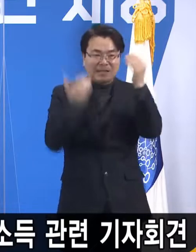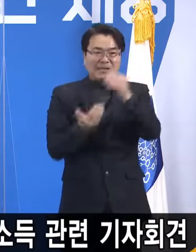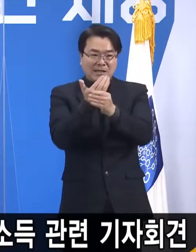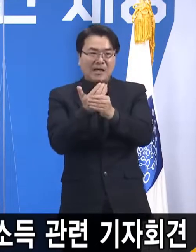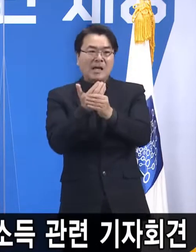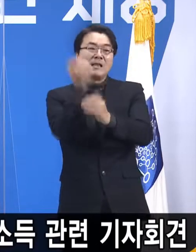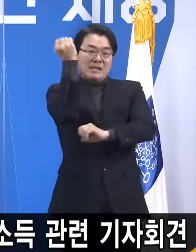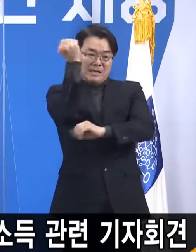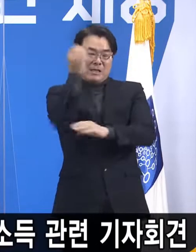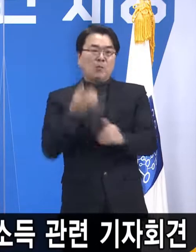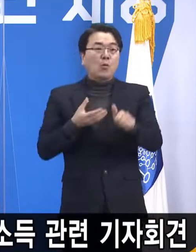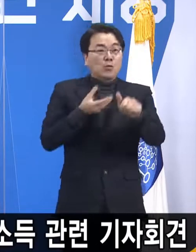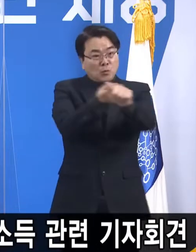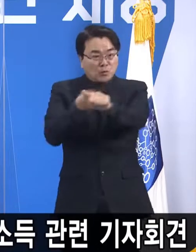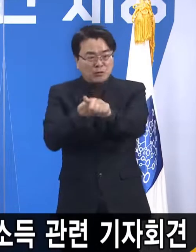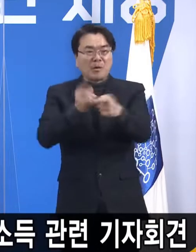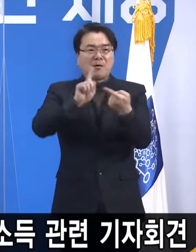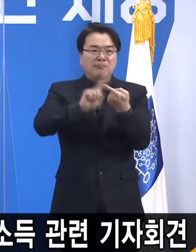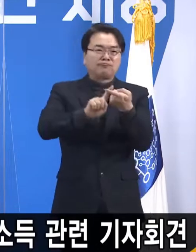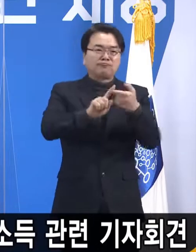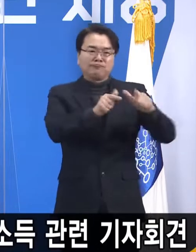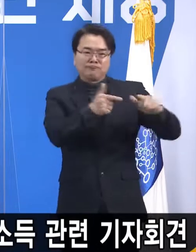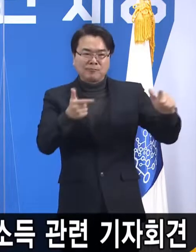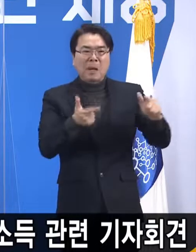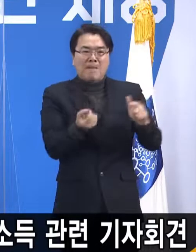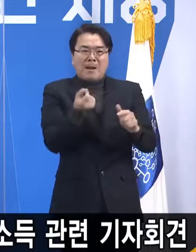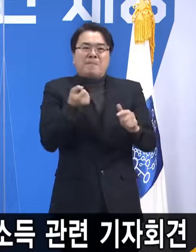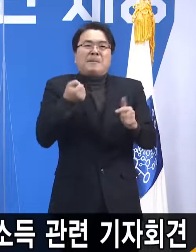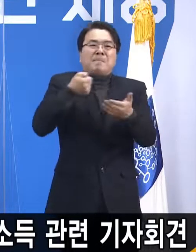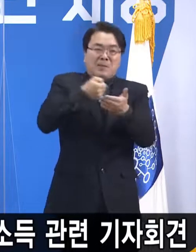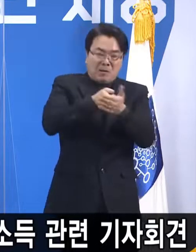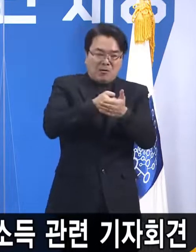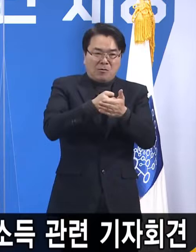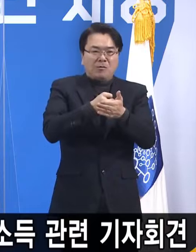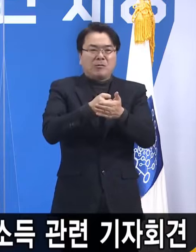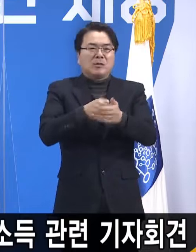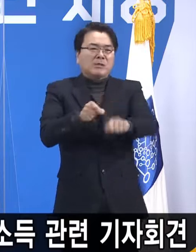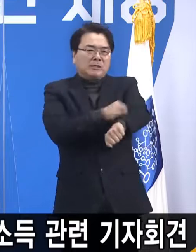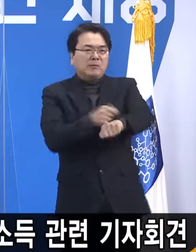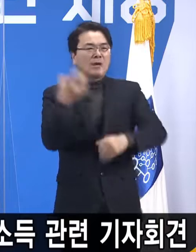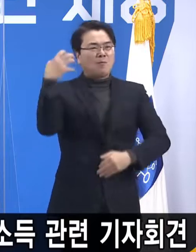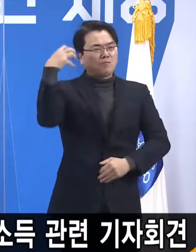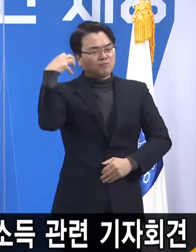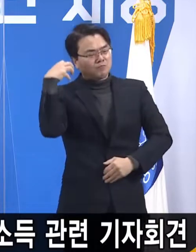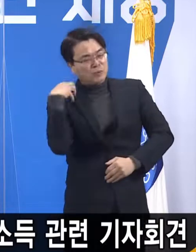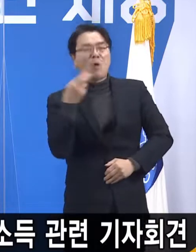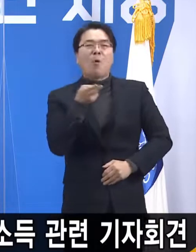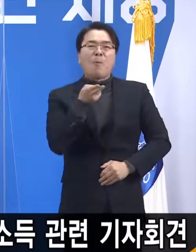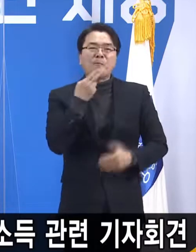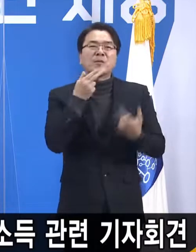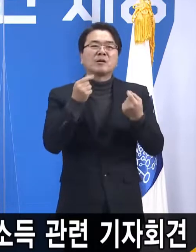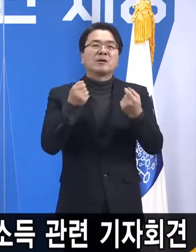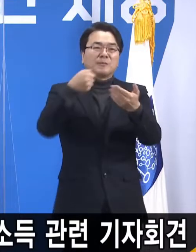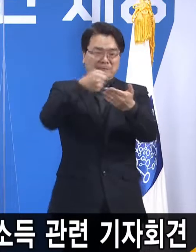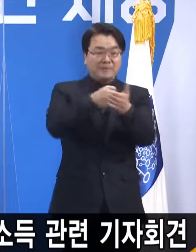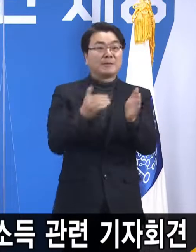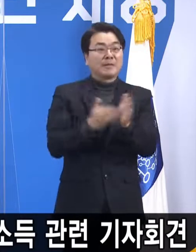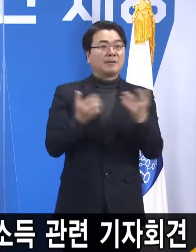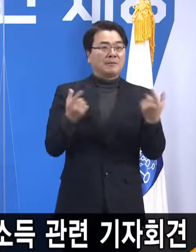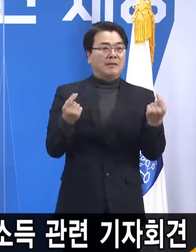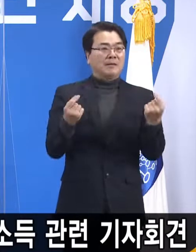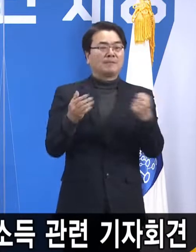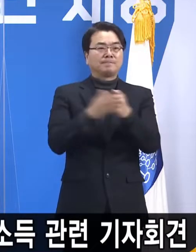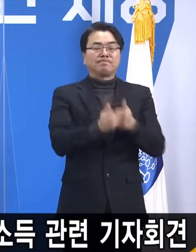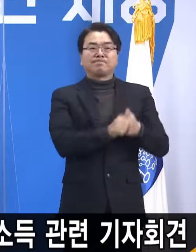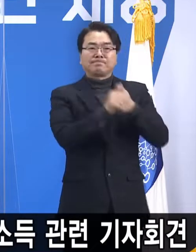또 지급하는 데 여러 가지 측면에서 특별한 무리가 없다고 판단했습니다. 이에